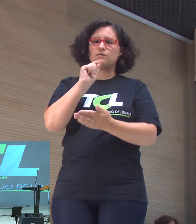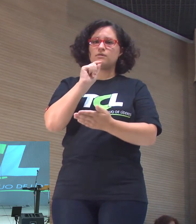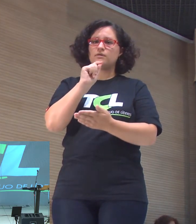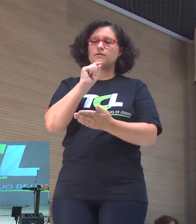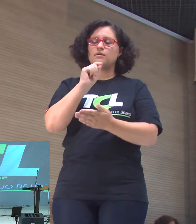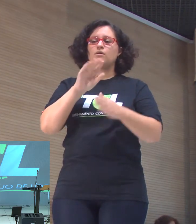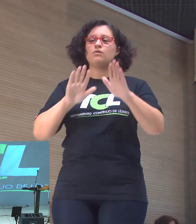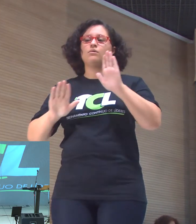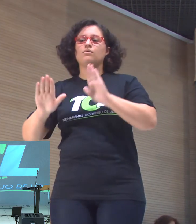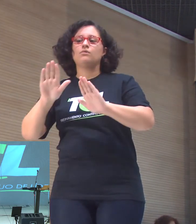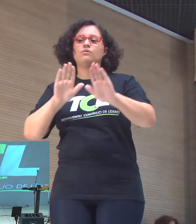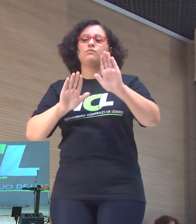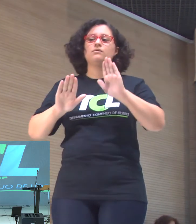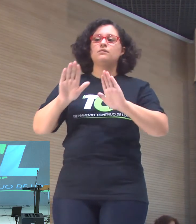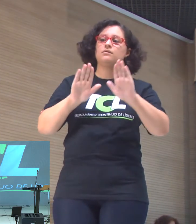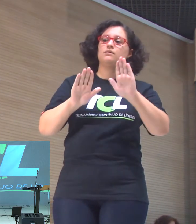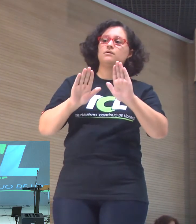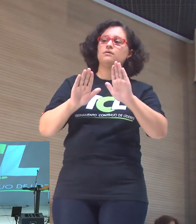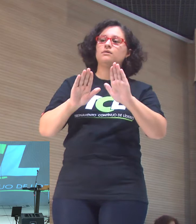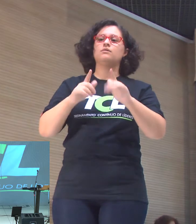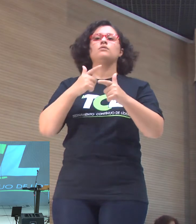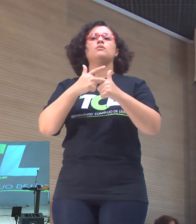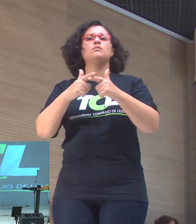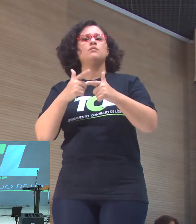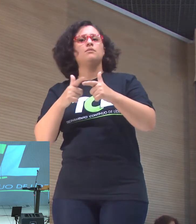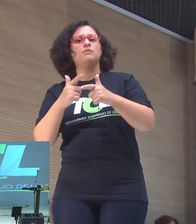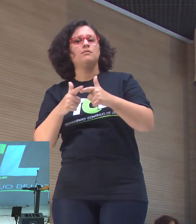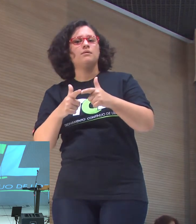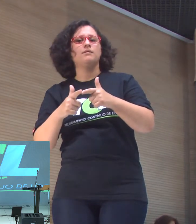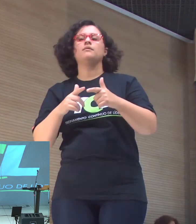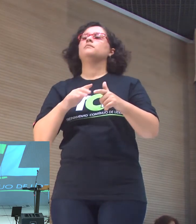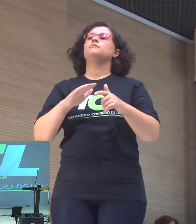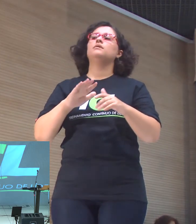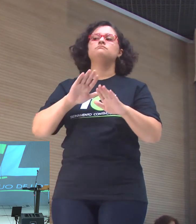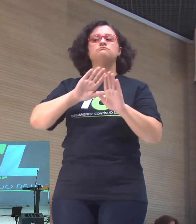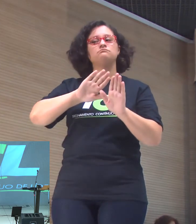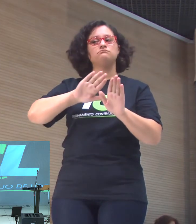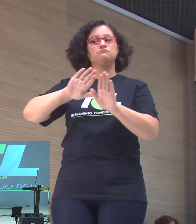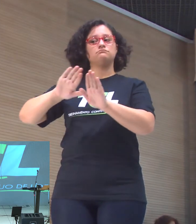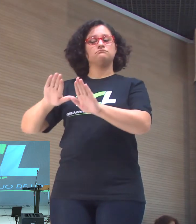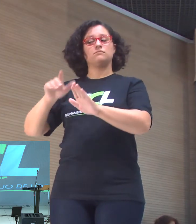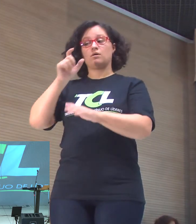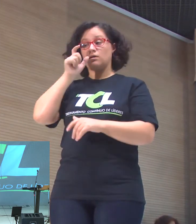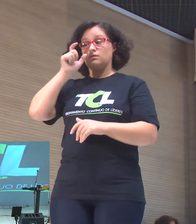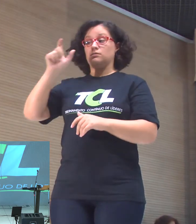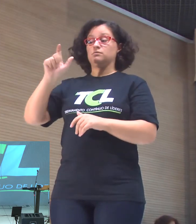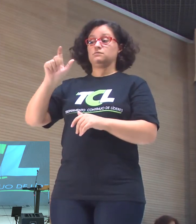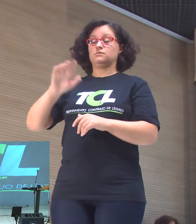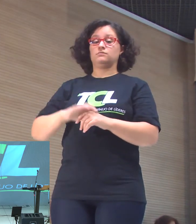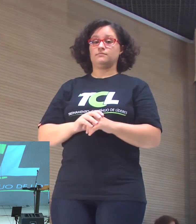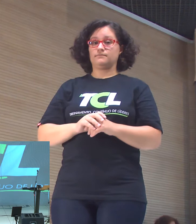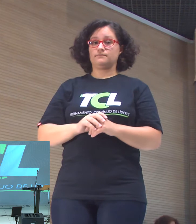Havia uma dedicação das pessoas às atividades que promoviam unidade.